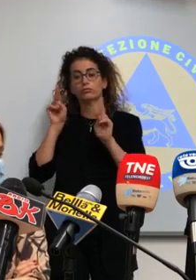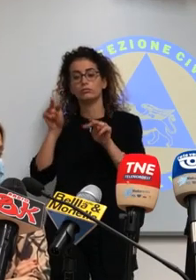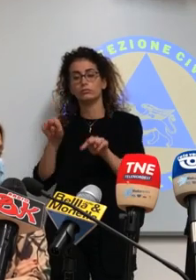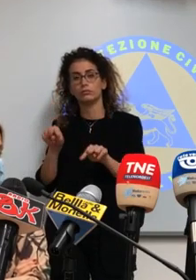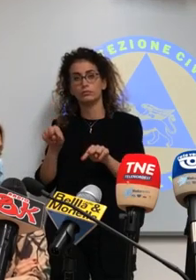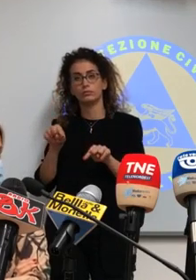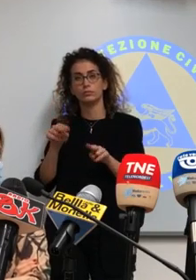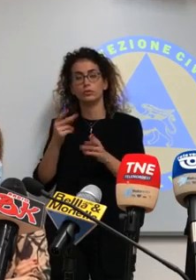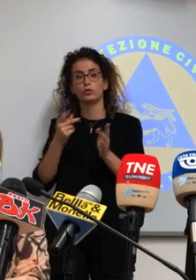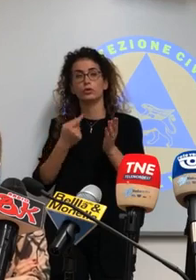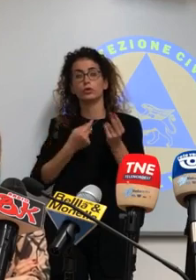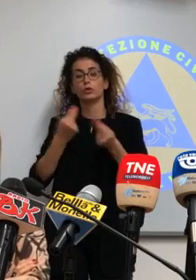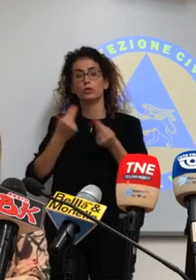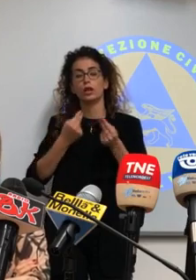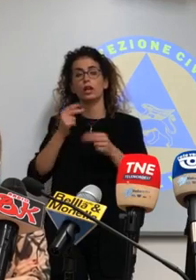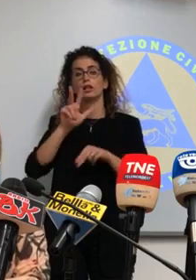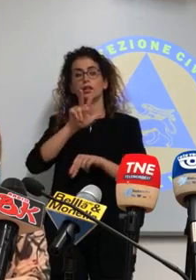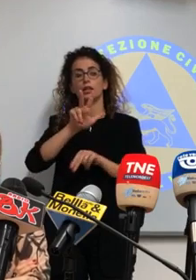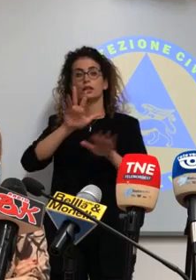in totale sono stati